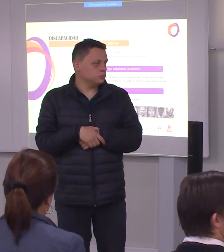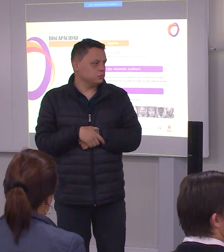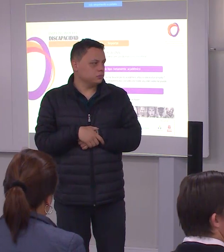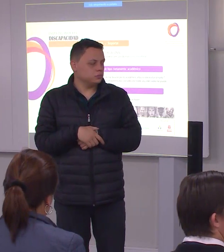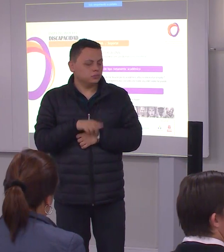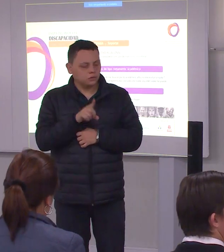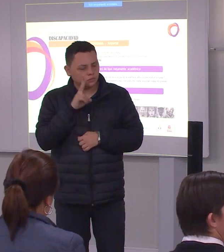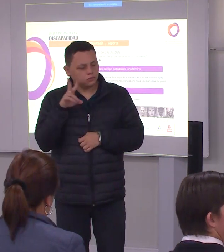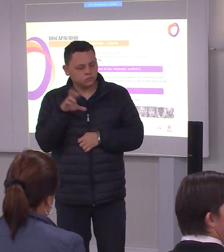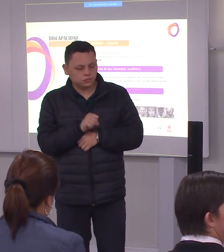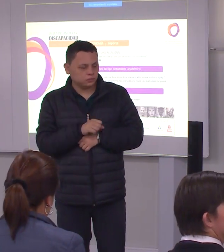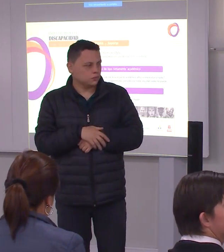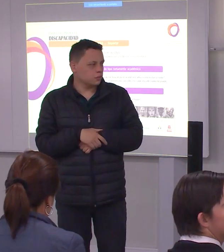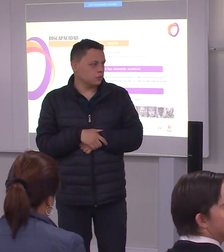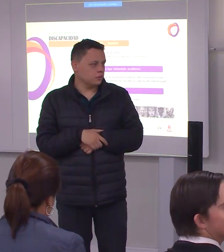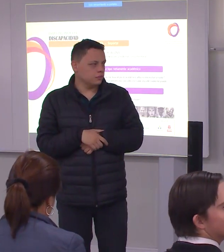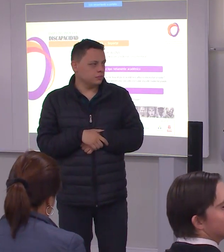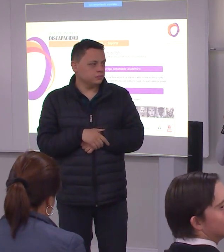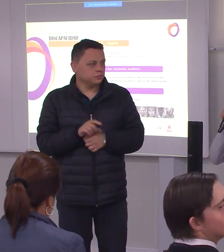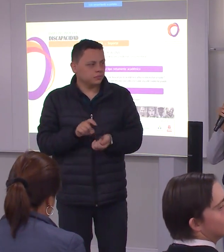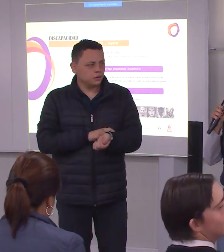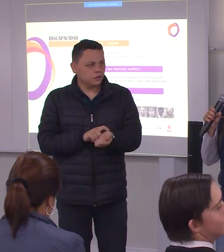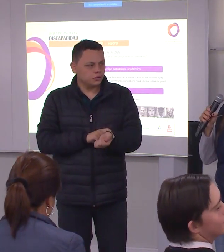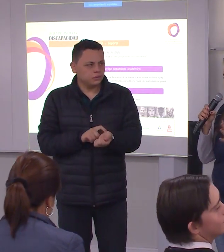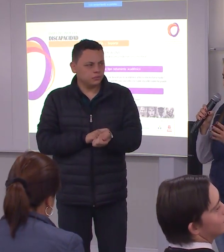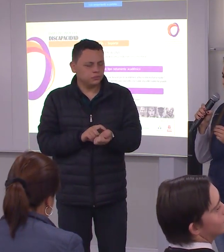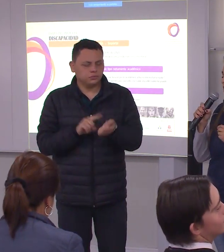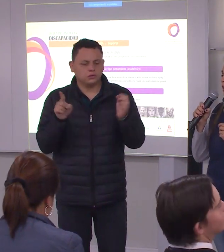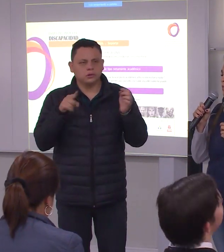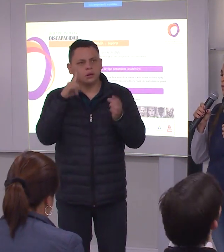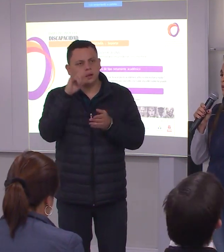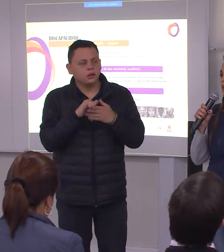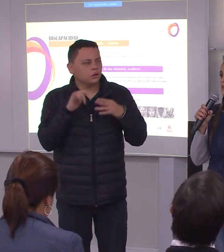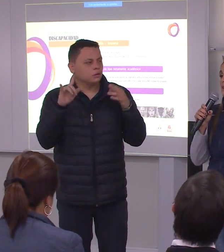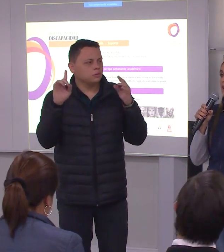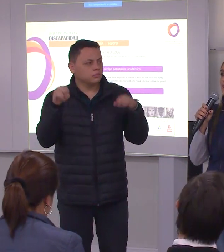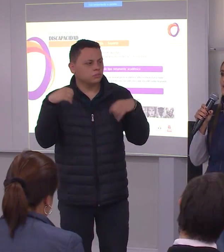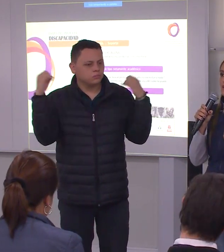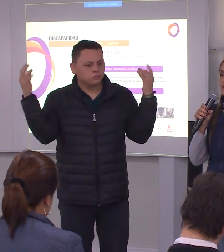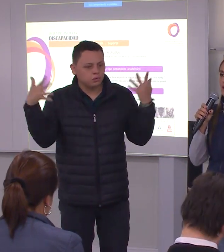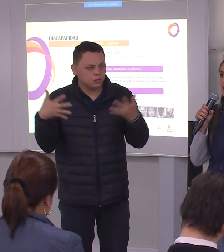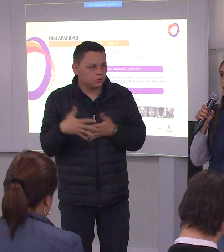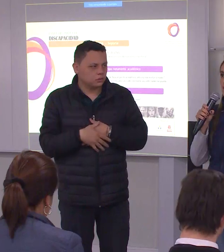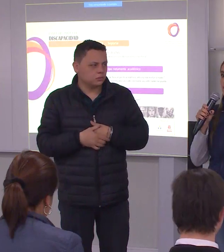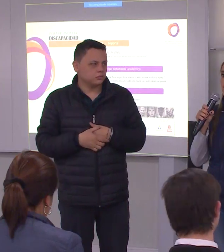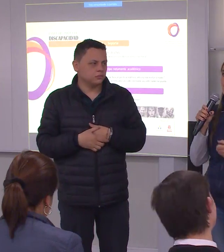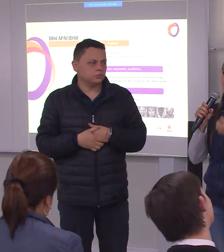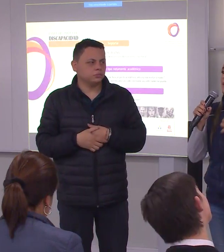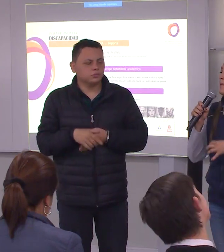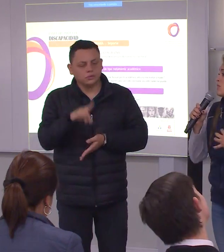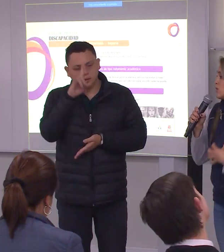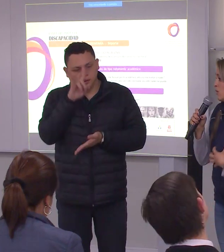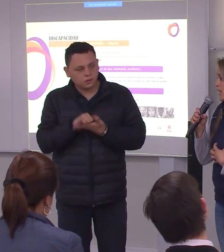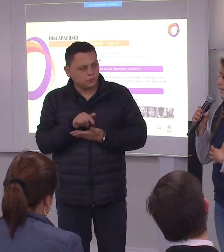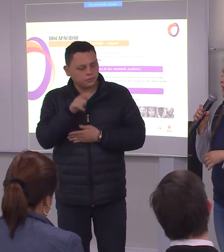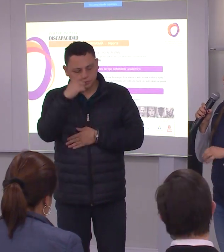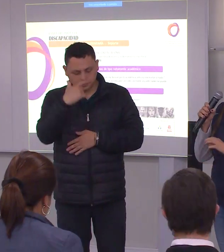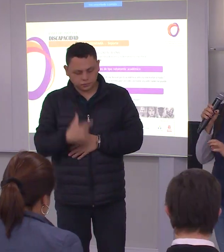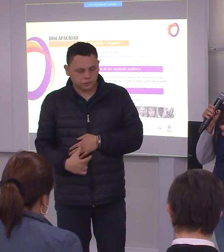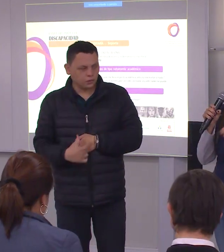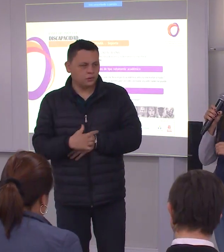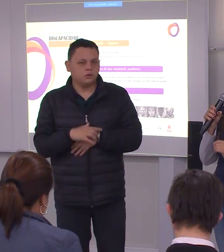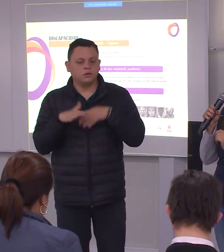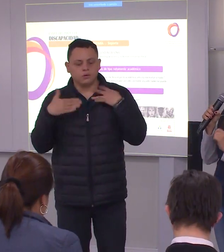observa que hay una actitud como mágica como unas creencias que vienen de la persona